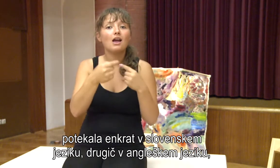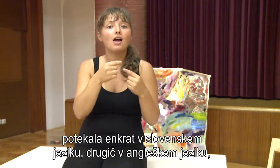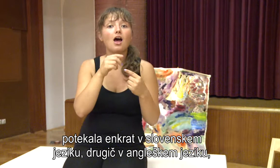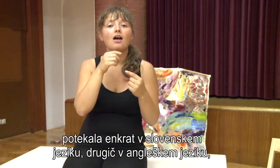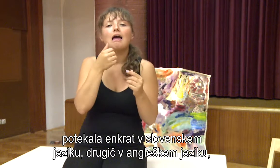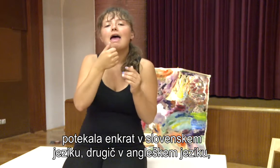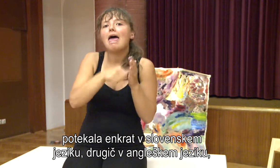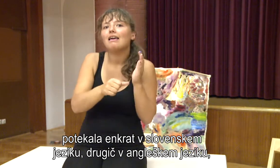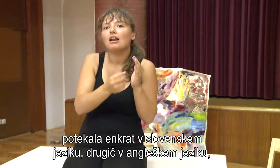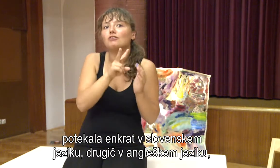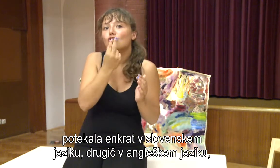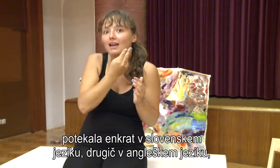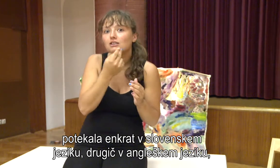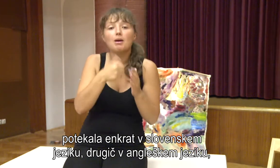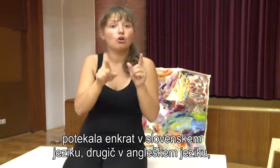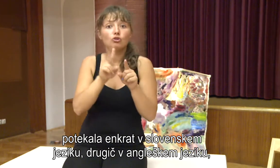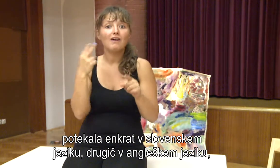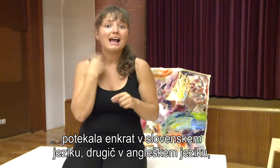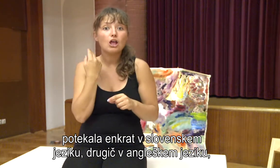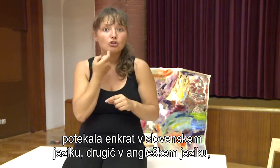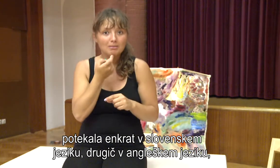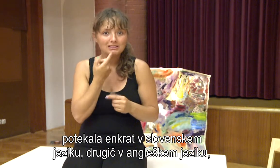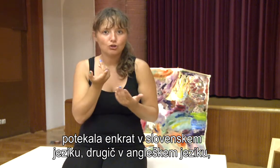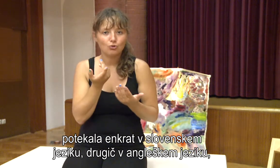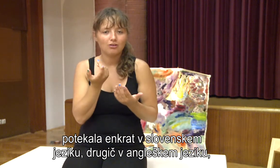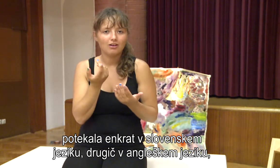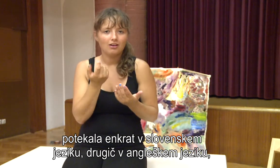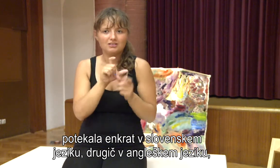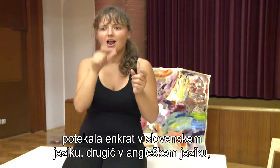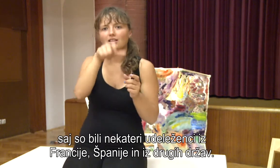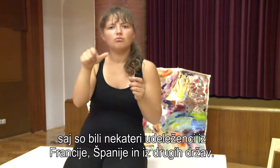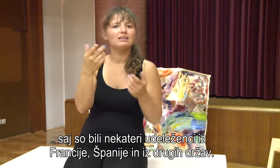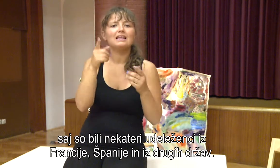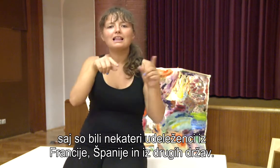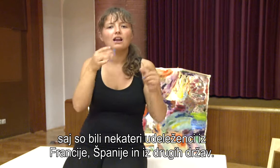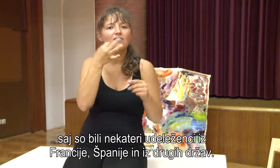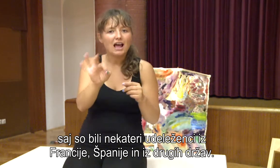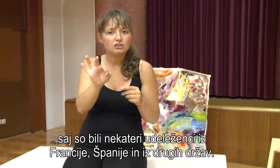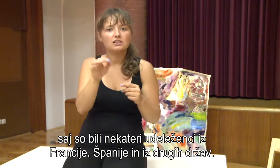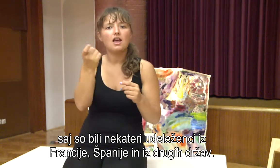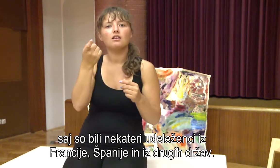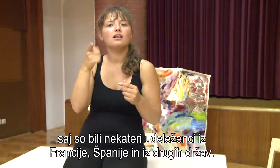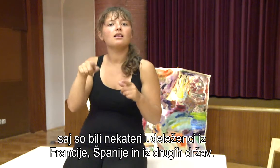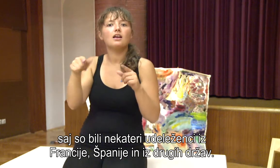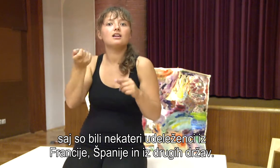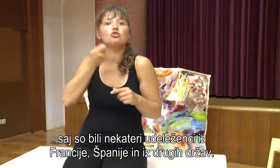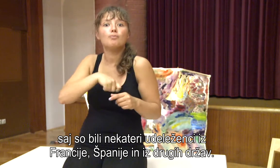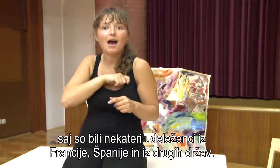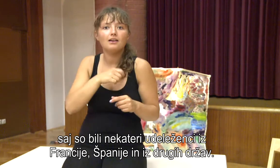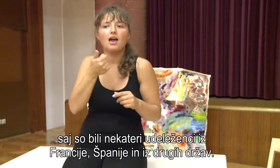potekala enkrat v slovenskem, nego tudi v angleškem jeziku. Zaradi nekaterih Francije, nekaterih Španije, ali